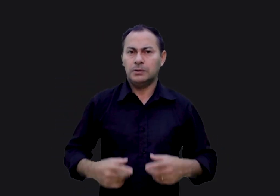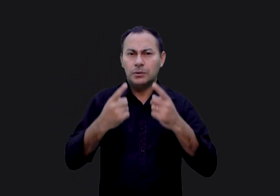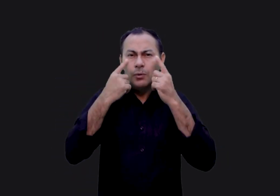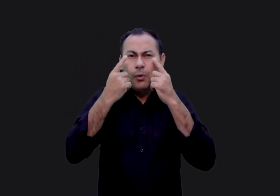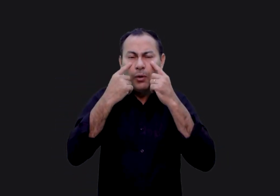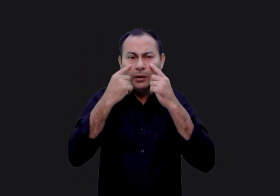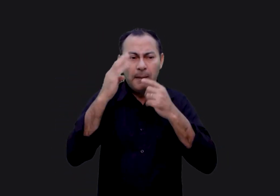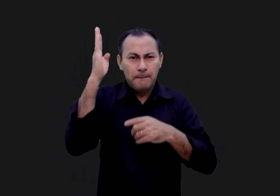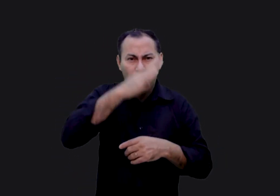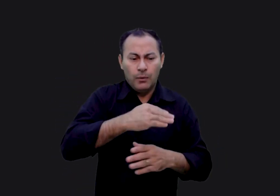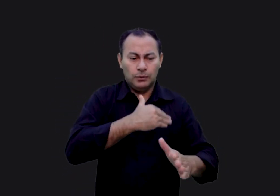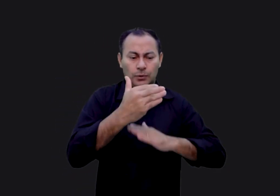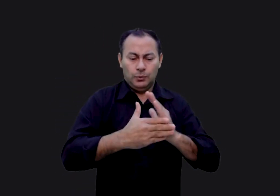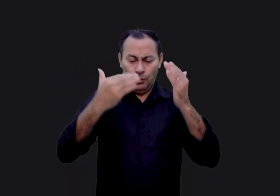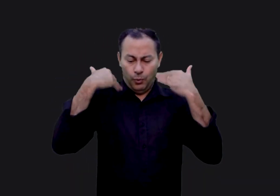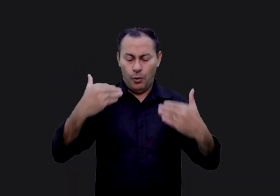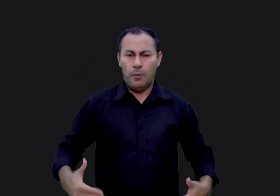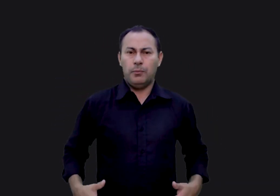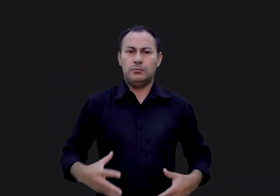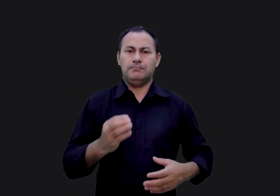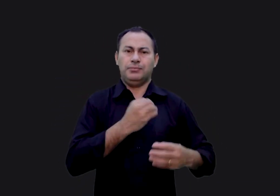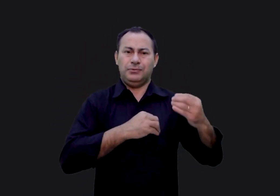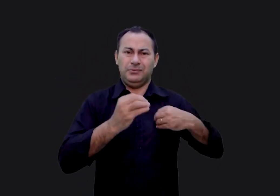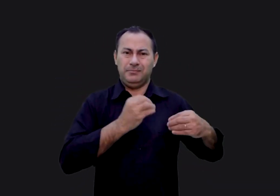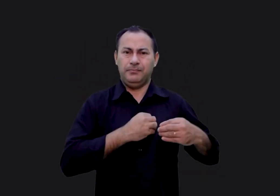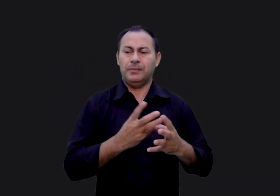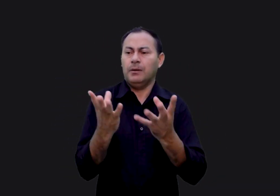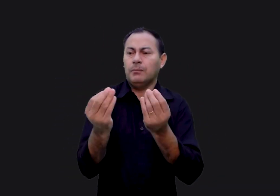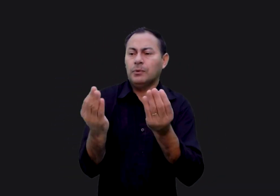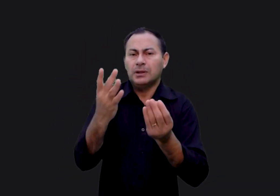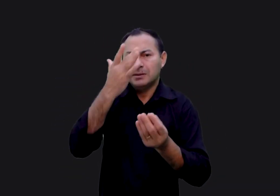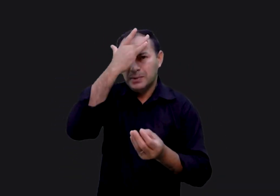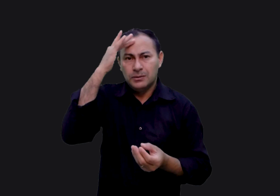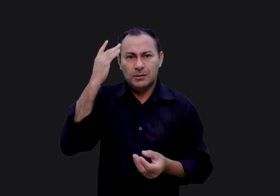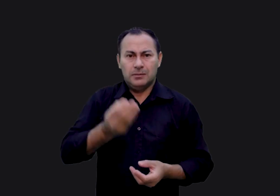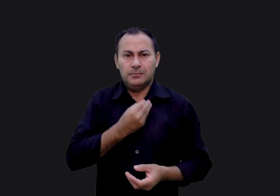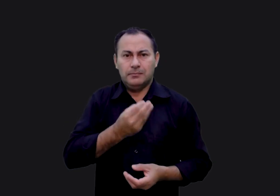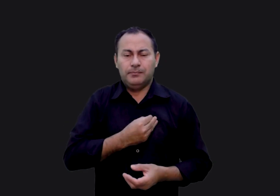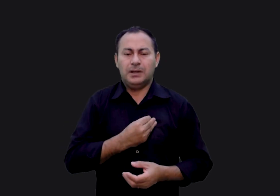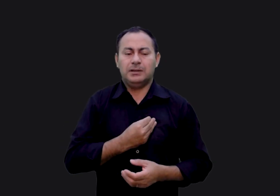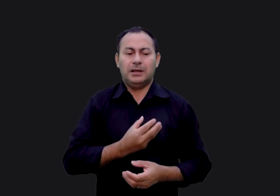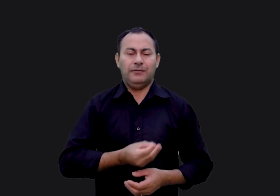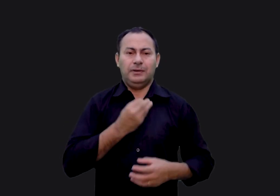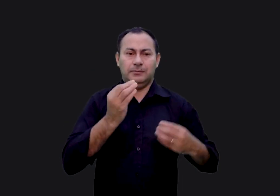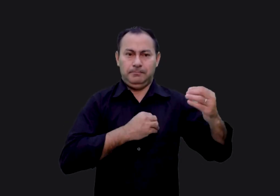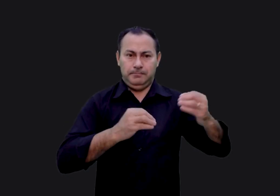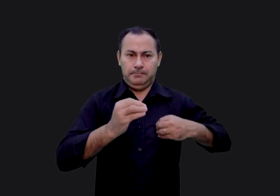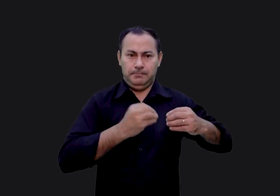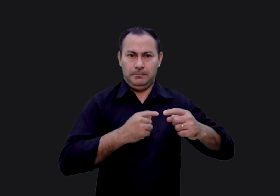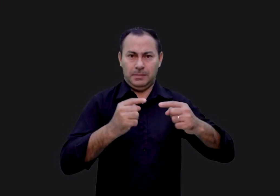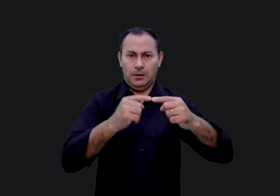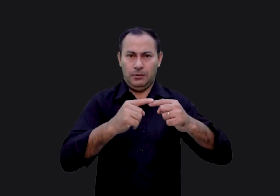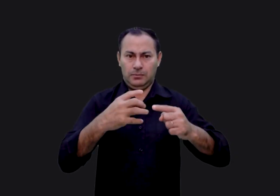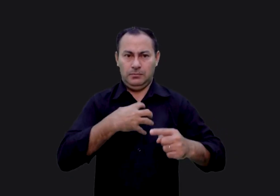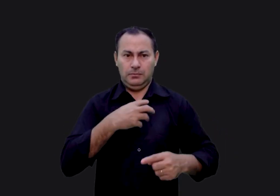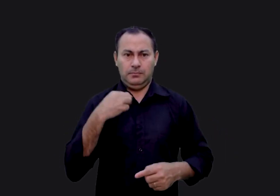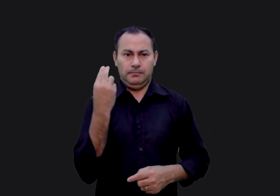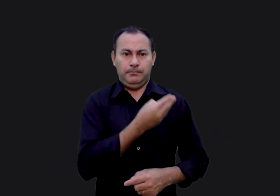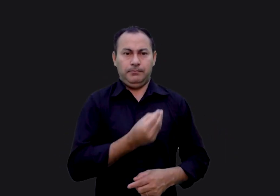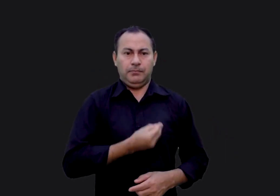forem maus, todo o seu corpo será cheio de trevas. Há muita gente vivendo nesse tipo de escuridão. De acordo com nossos padrões, elas podem